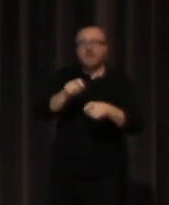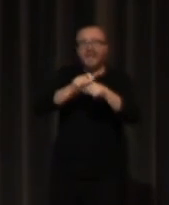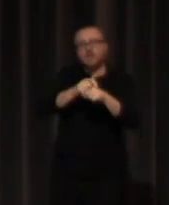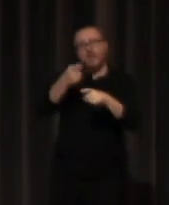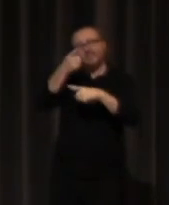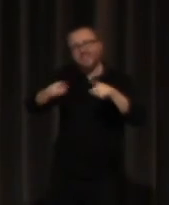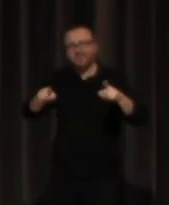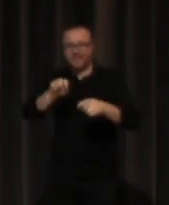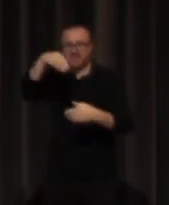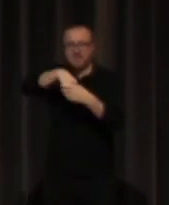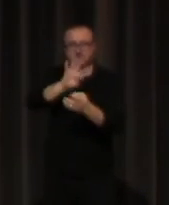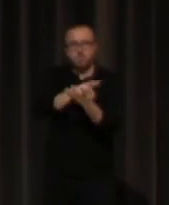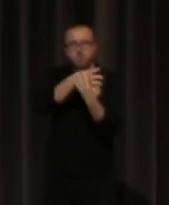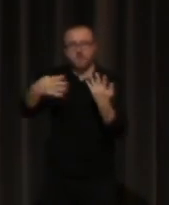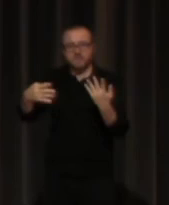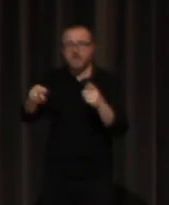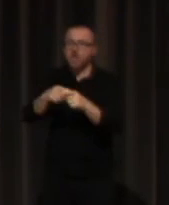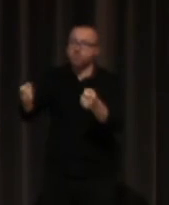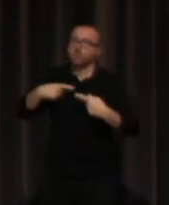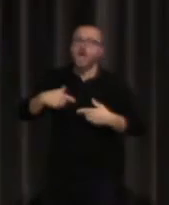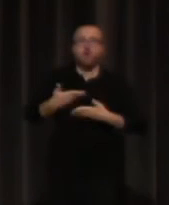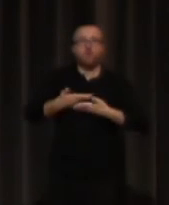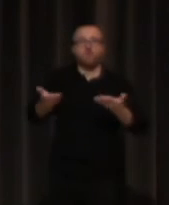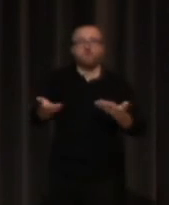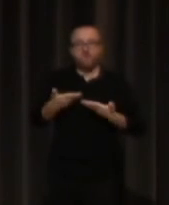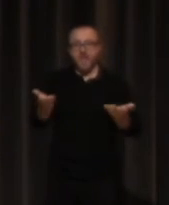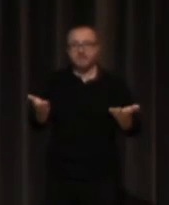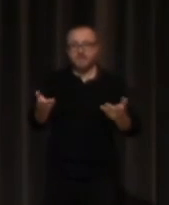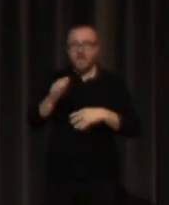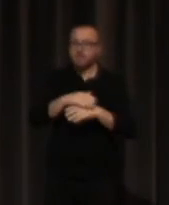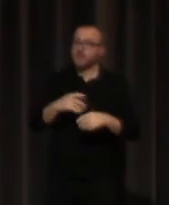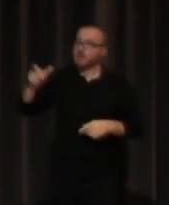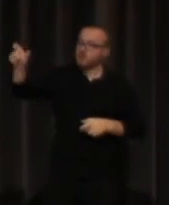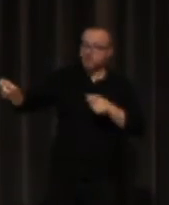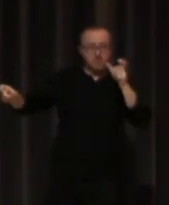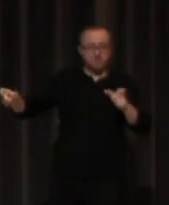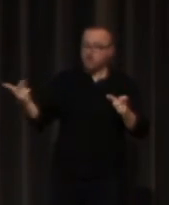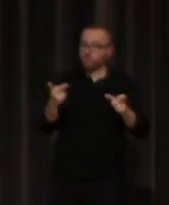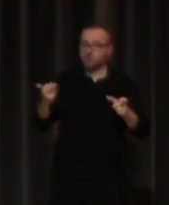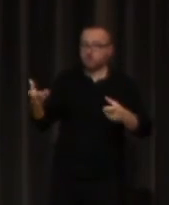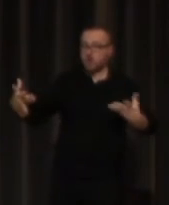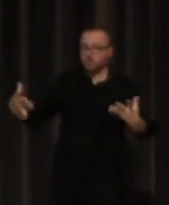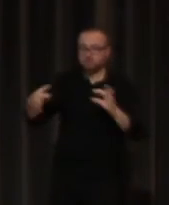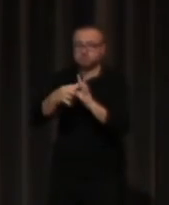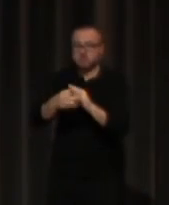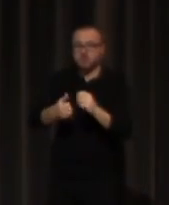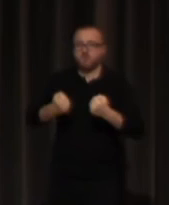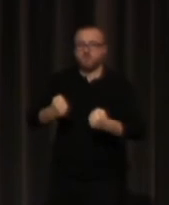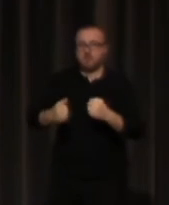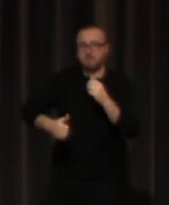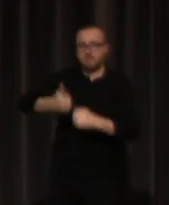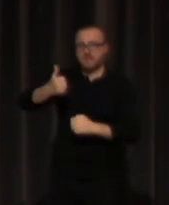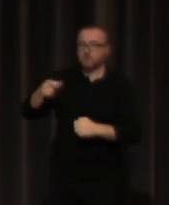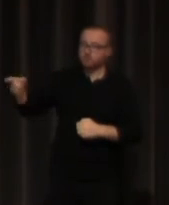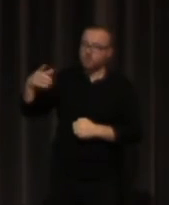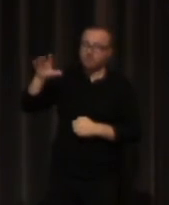que és crear la confiança que les nostres forces unides, és a dir, allò que tu dius o tu escrius i jo escolto